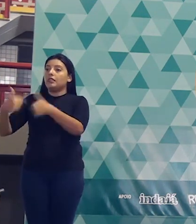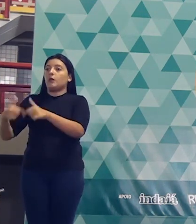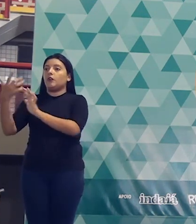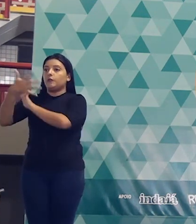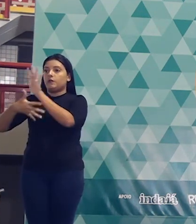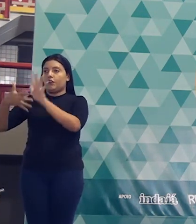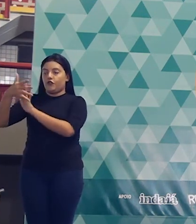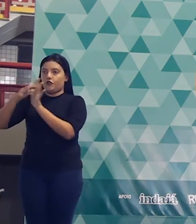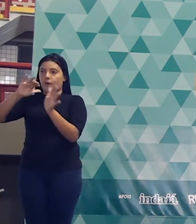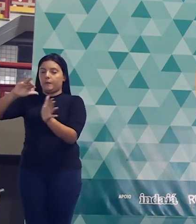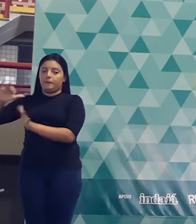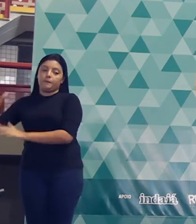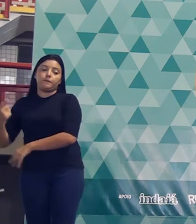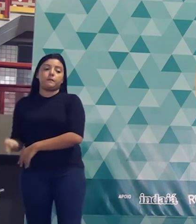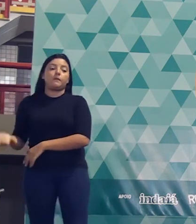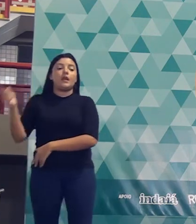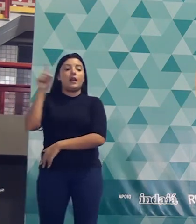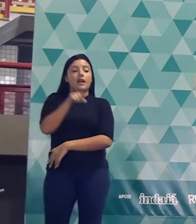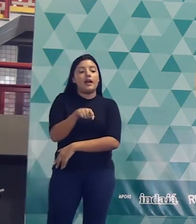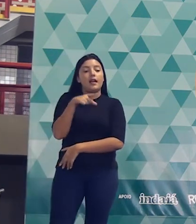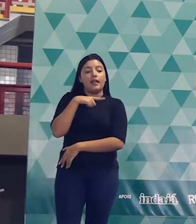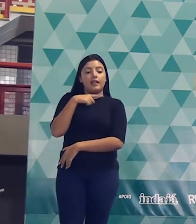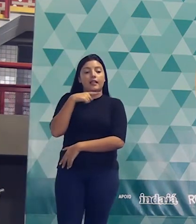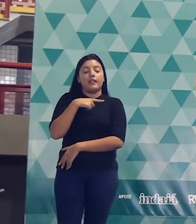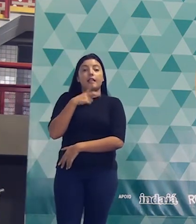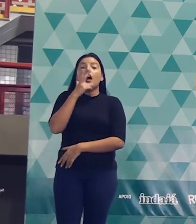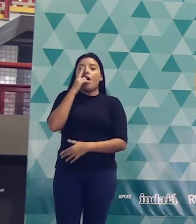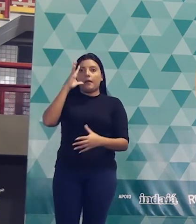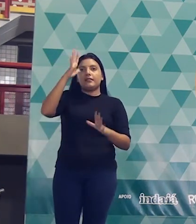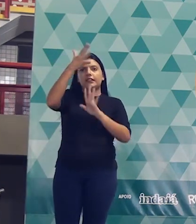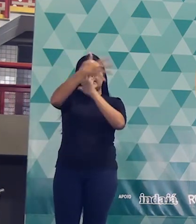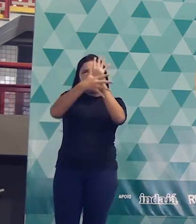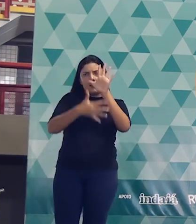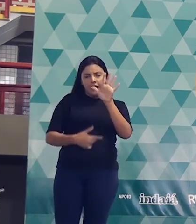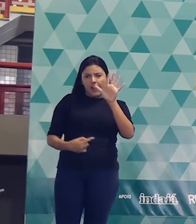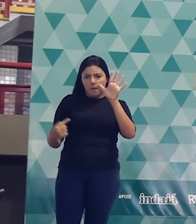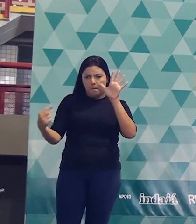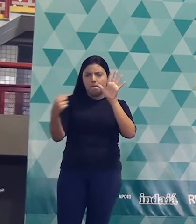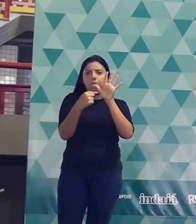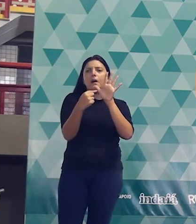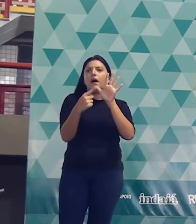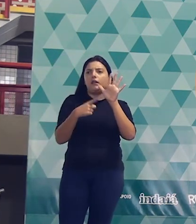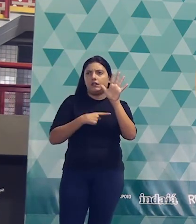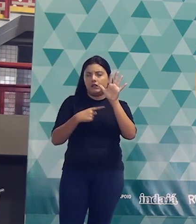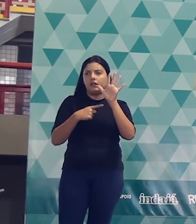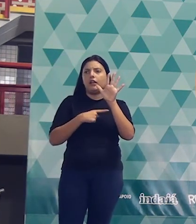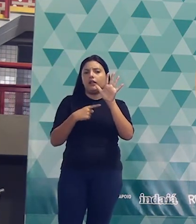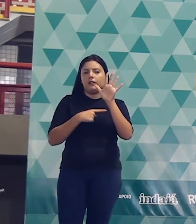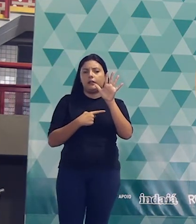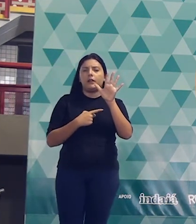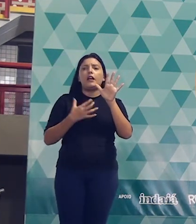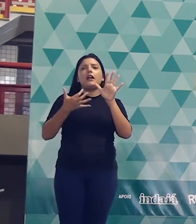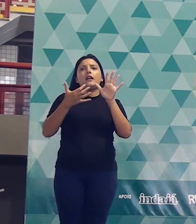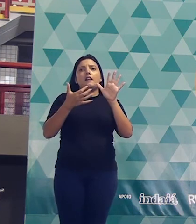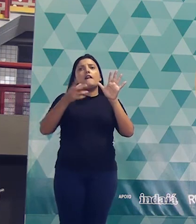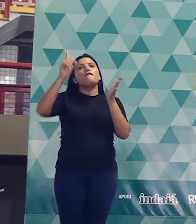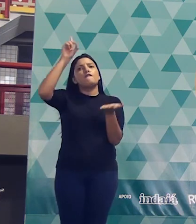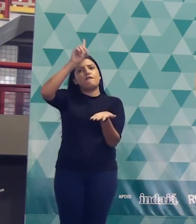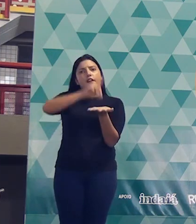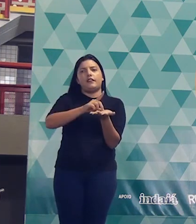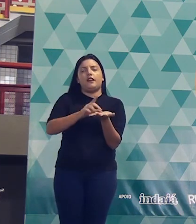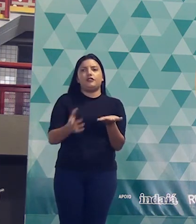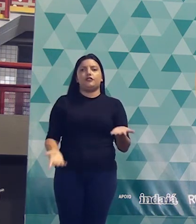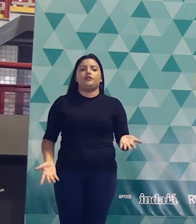uma informação que eu capto daquilo que está explícito no texto. É uma informação indiscutível, 100%